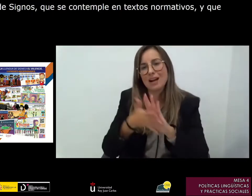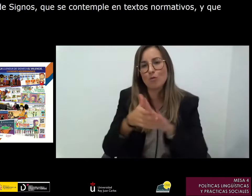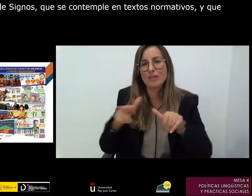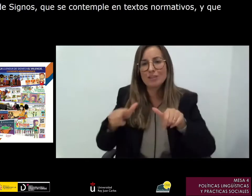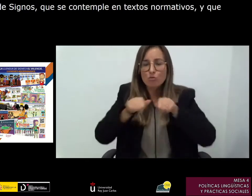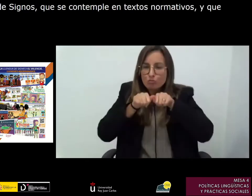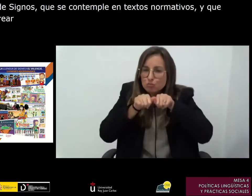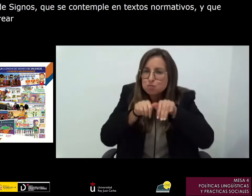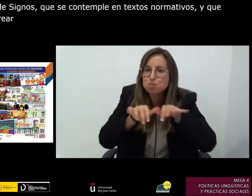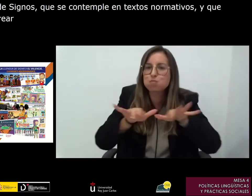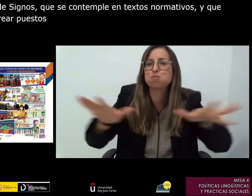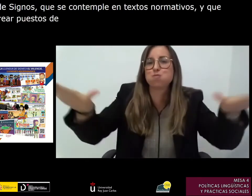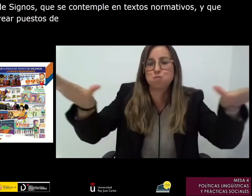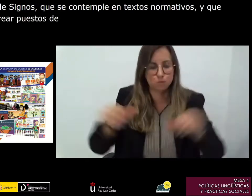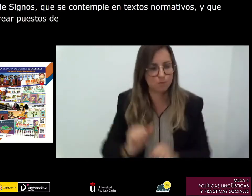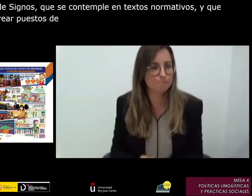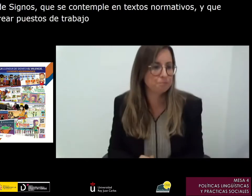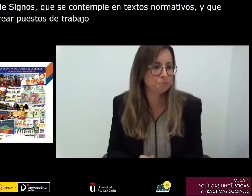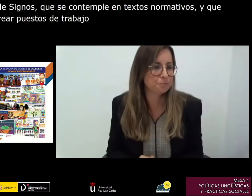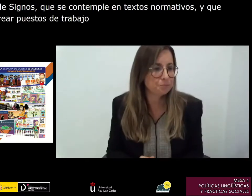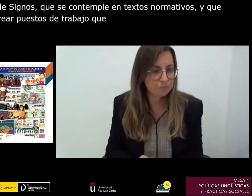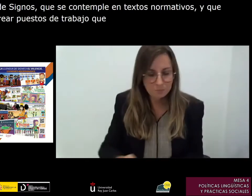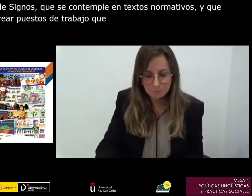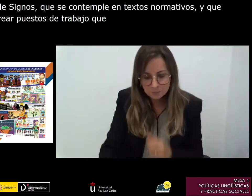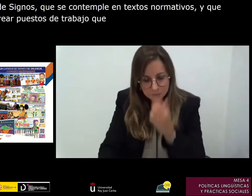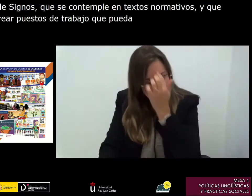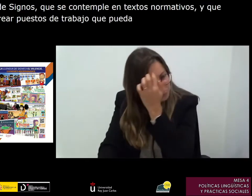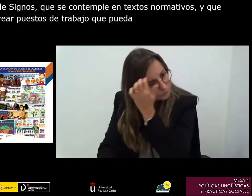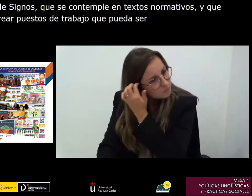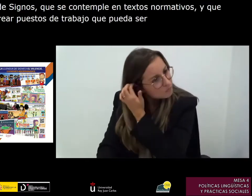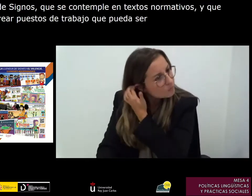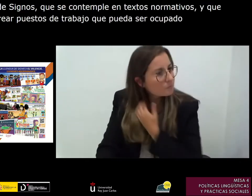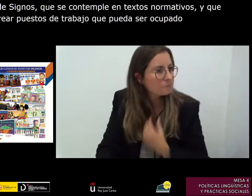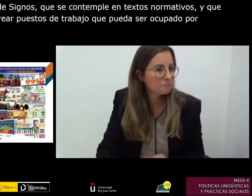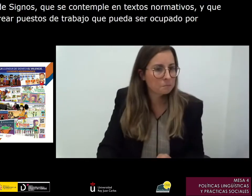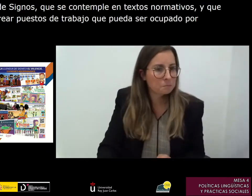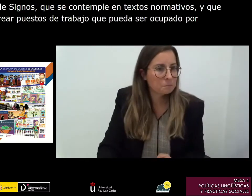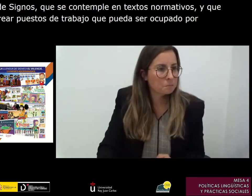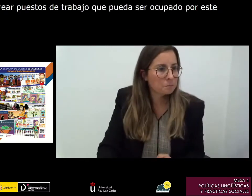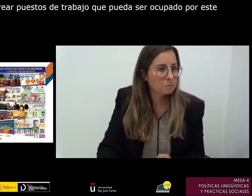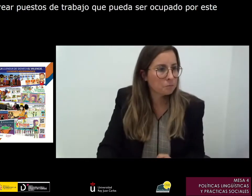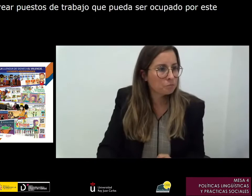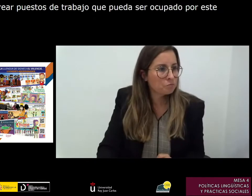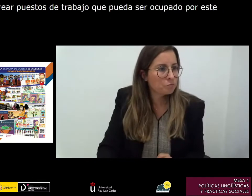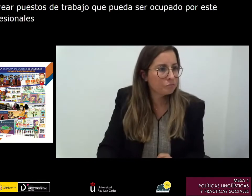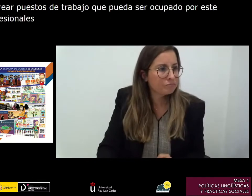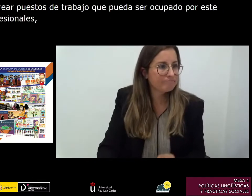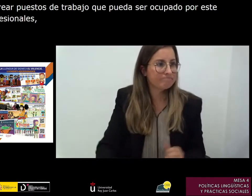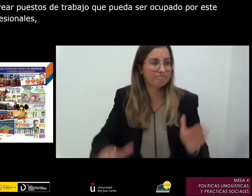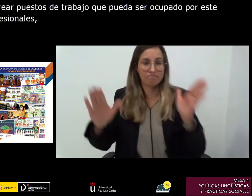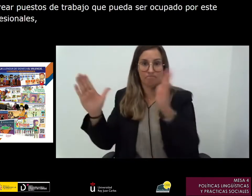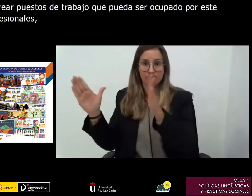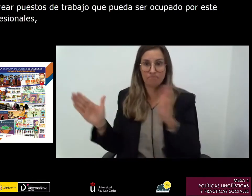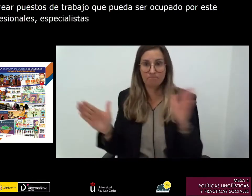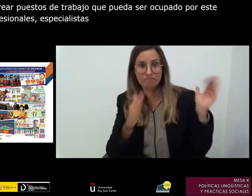tipo de profesionales especialistas en lengua de signos, que son los que en definitiva transmiten mejor que nadie su lengua y cultura.